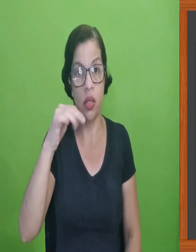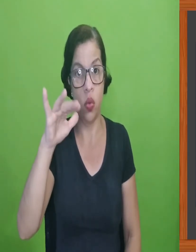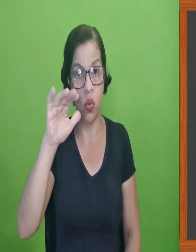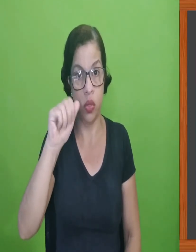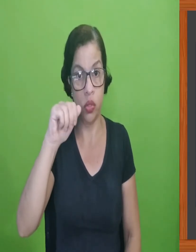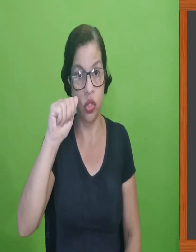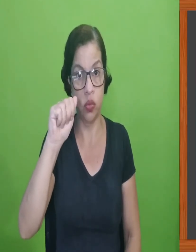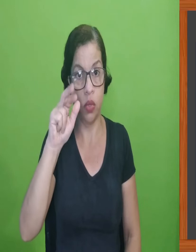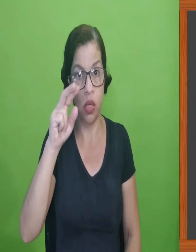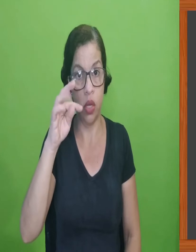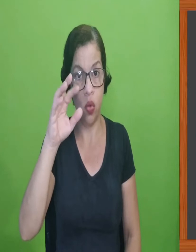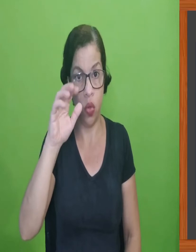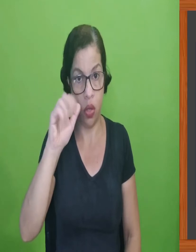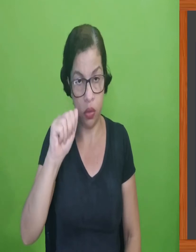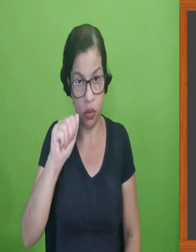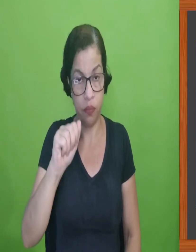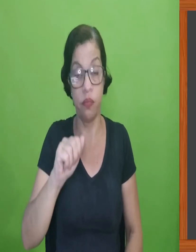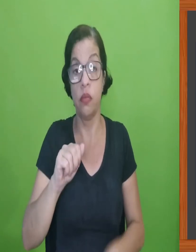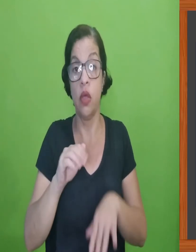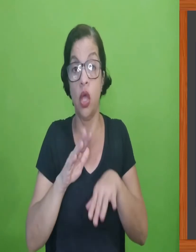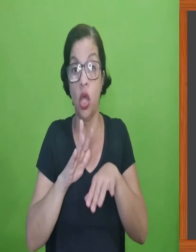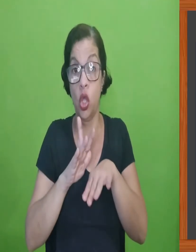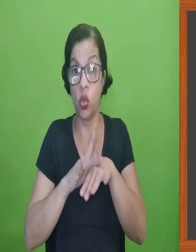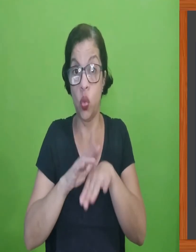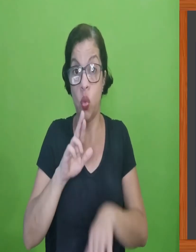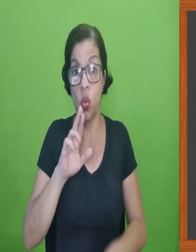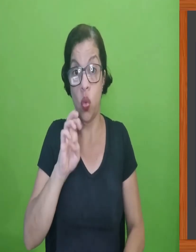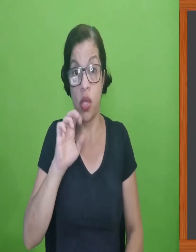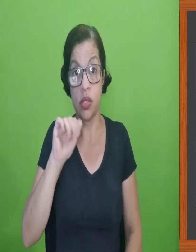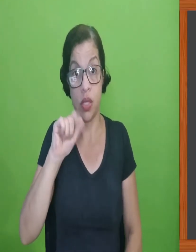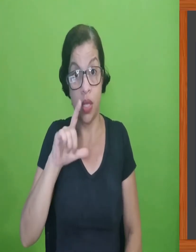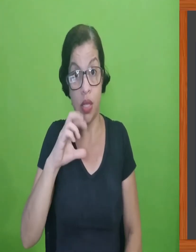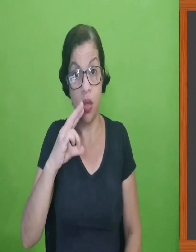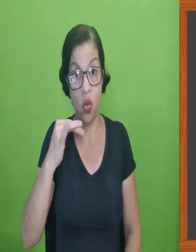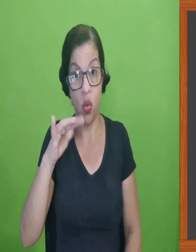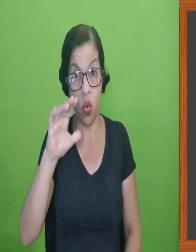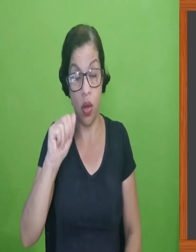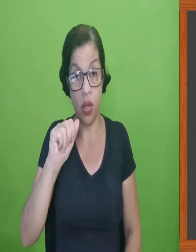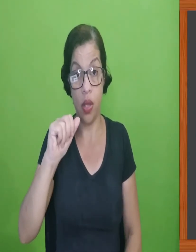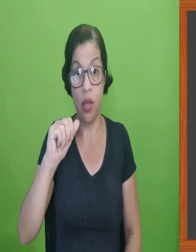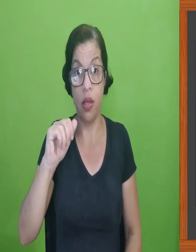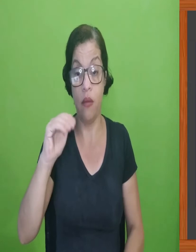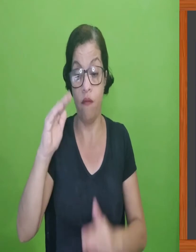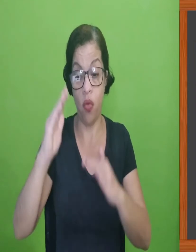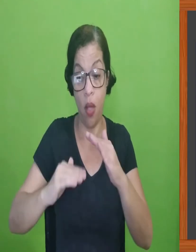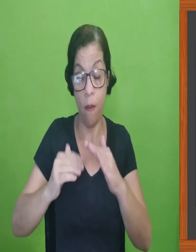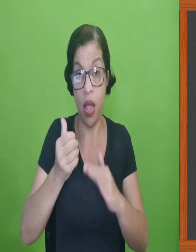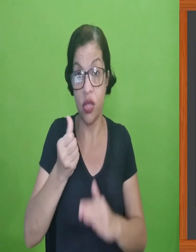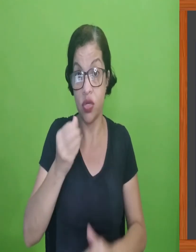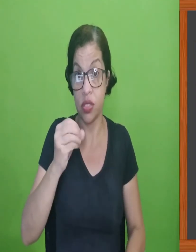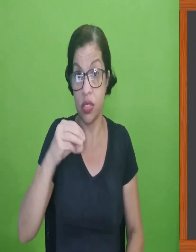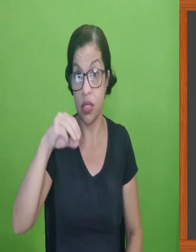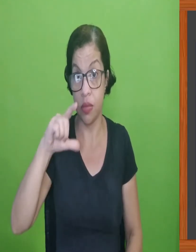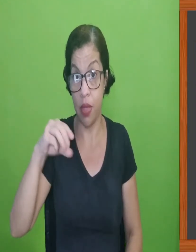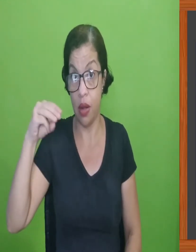abdominal, doença renal crônica com taxa de filtração glomerular abaixo de 60 ml por